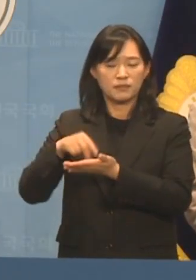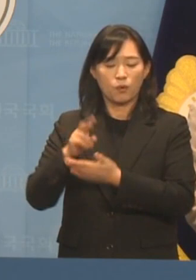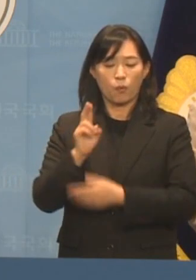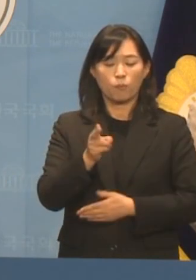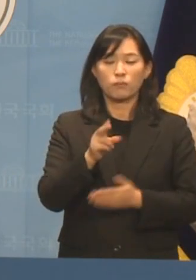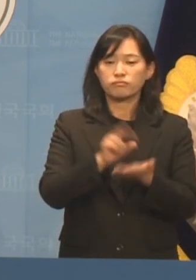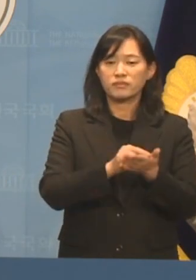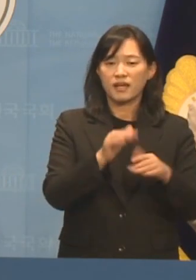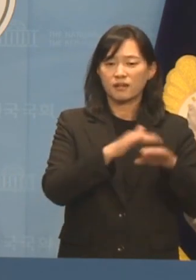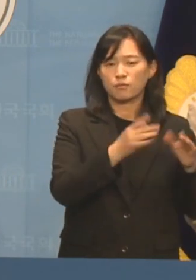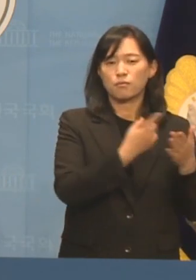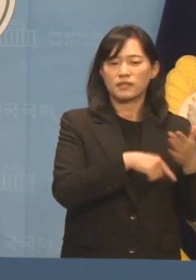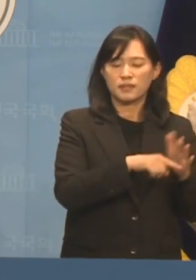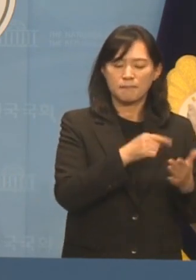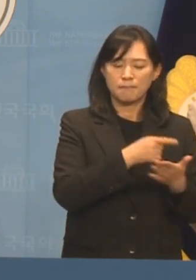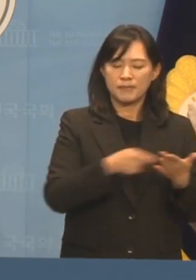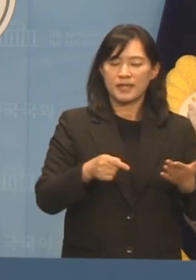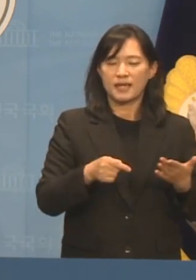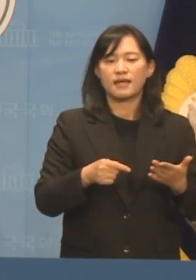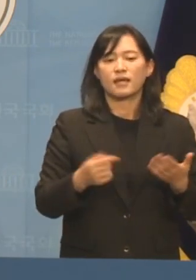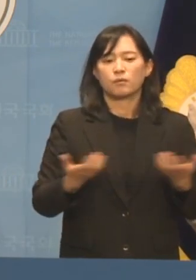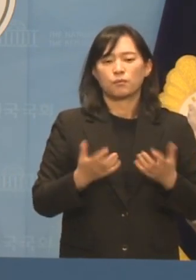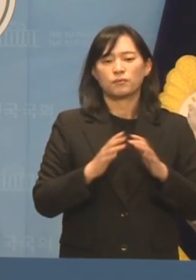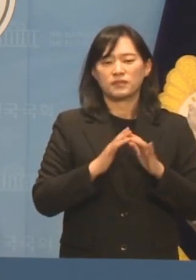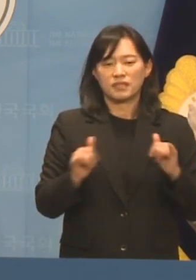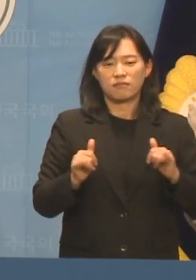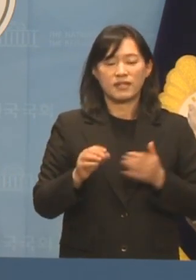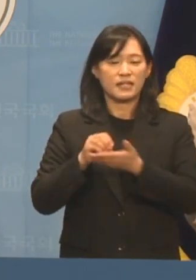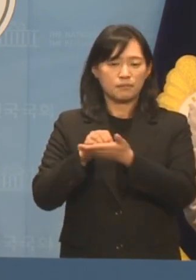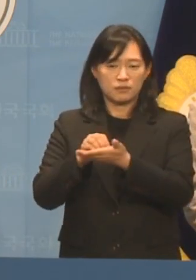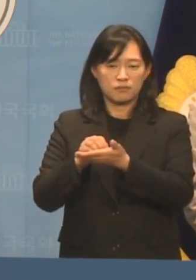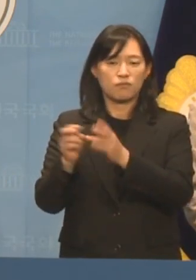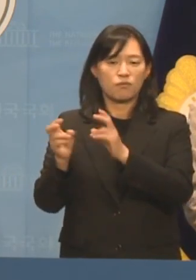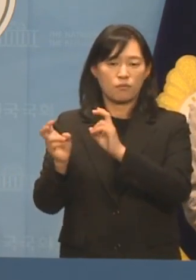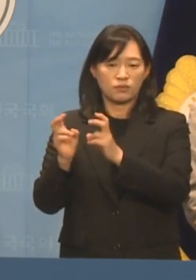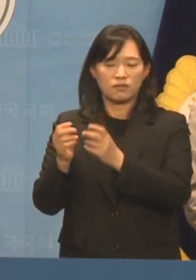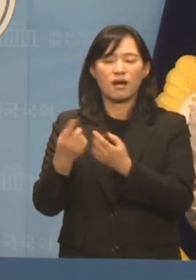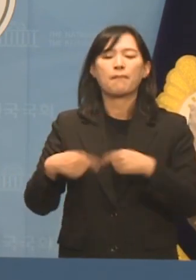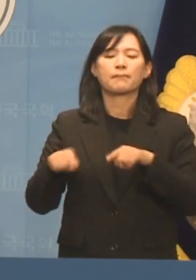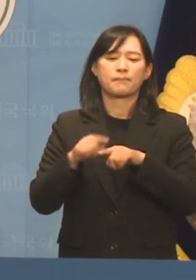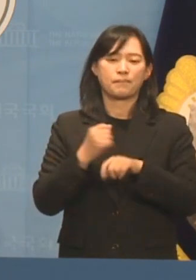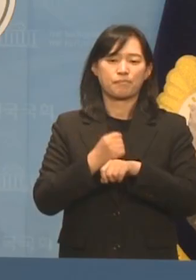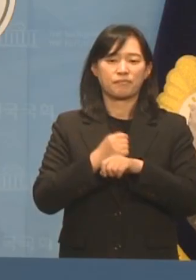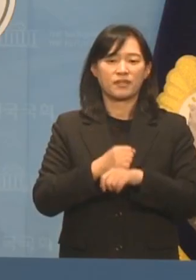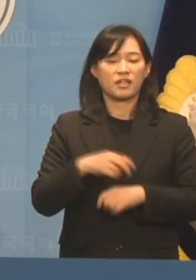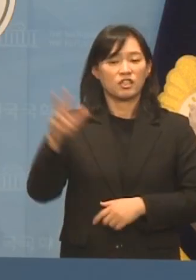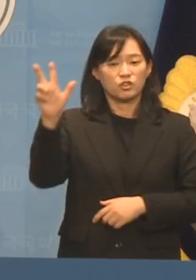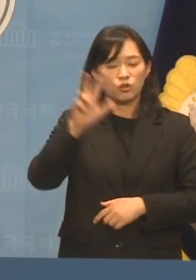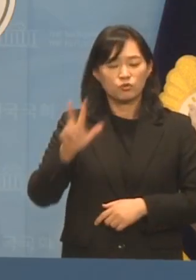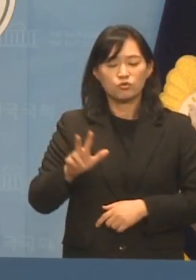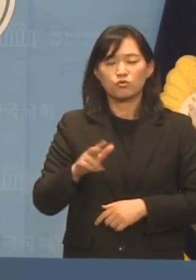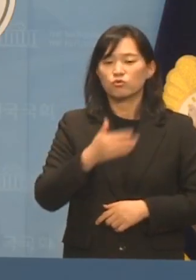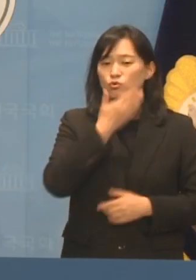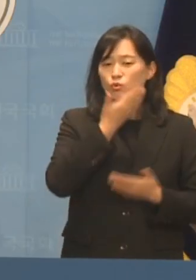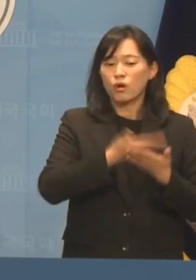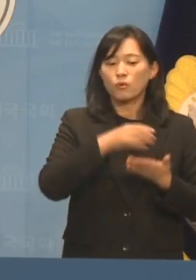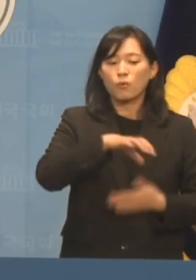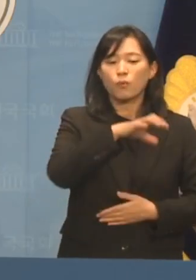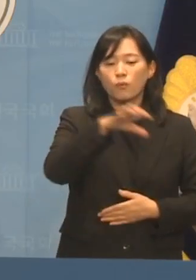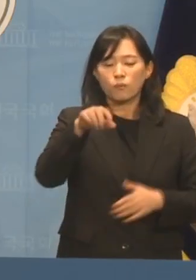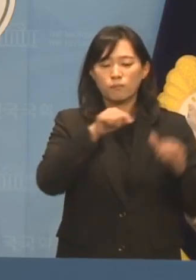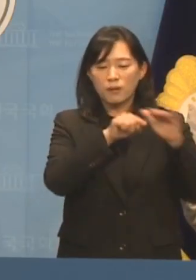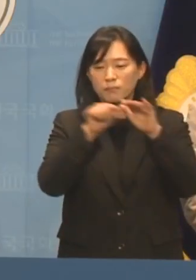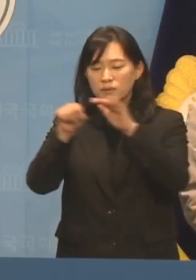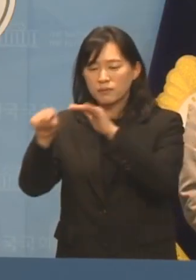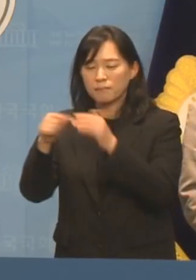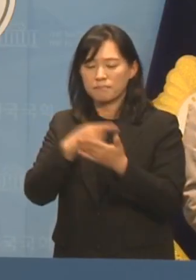사태를 해결하기 위해 피해를 입은 노동자와 입점업체들과 함께 하겠습니다. 전국 주요 매장을 순회하며 피해자들의